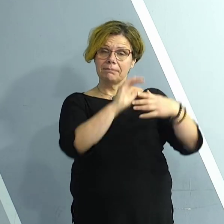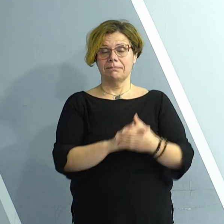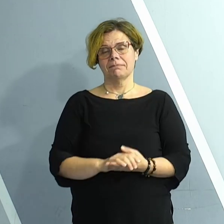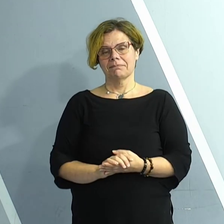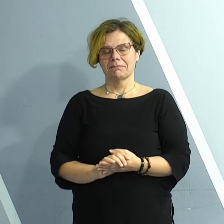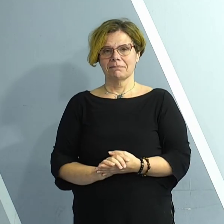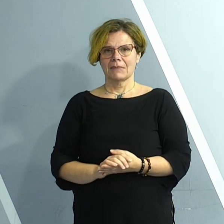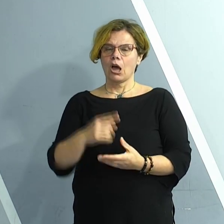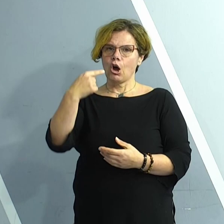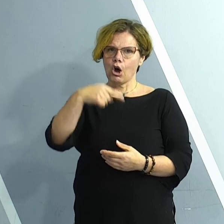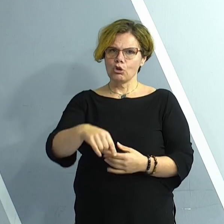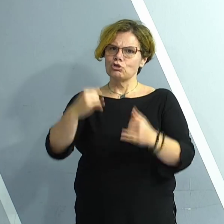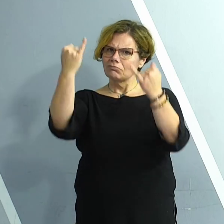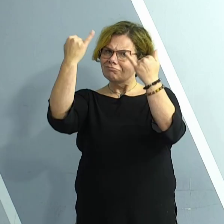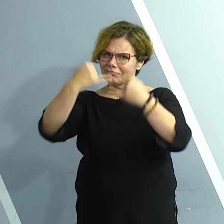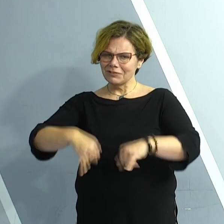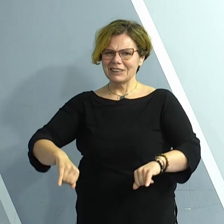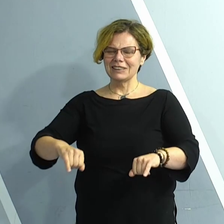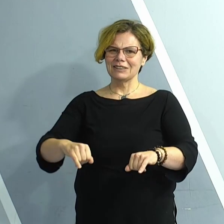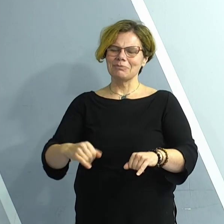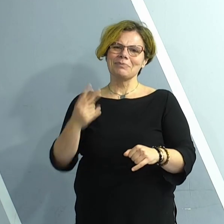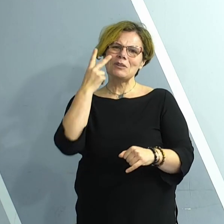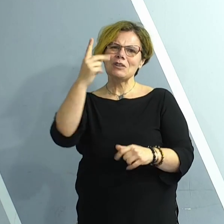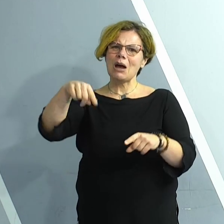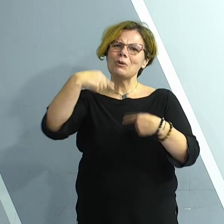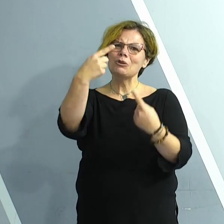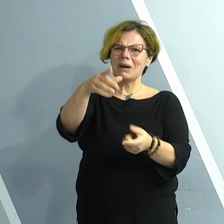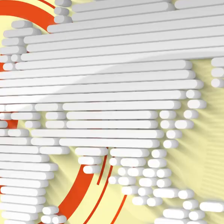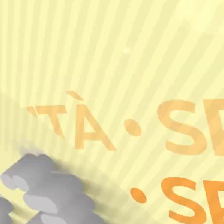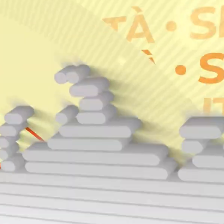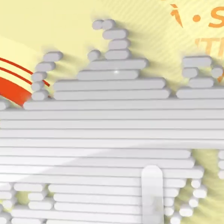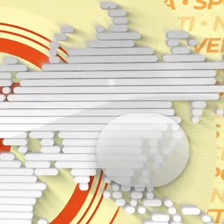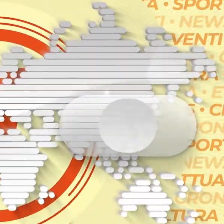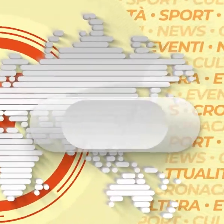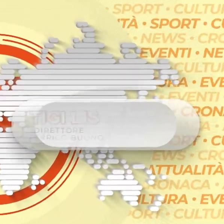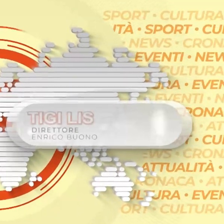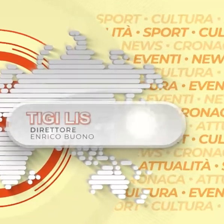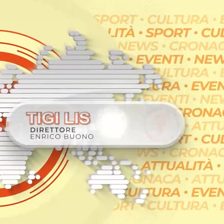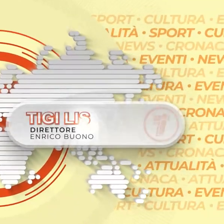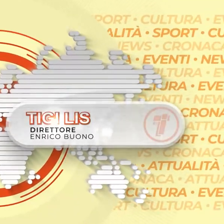Anche per oggi abbiamo concluso, ci vediamo domani, arrivederci.